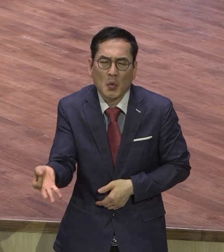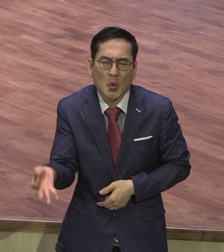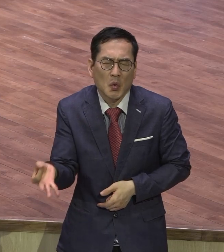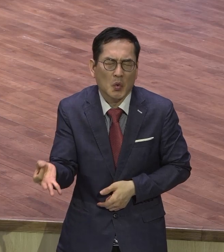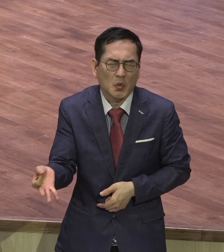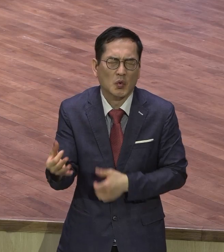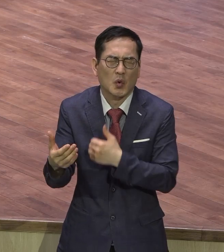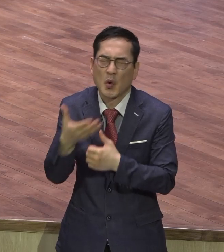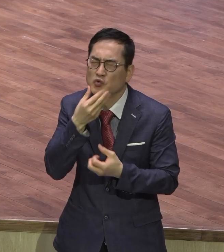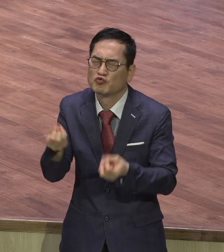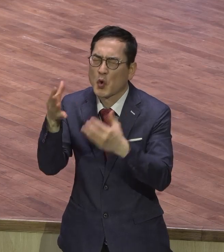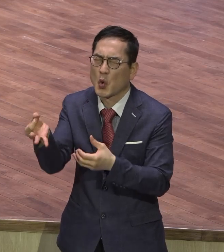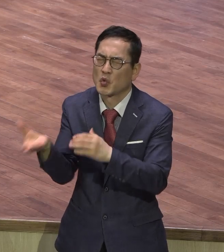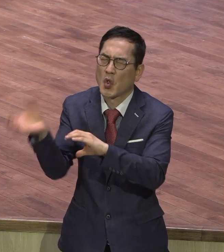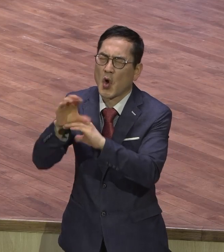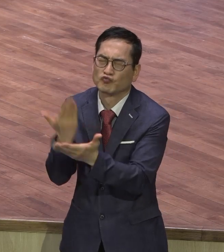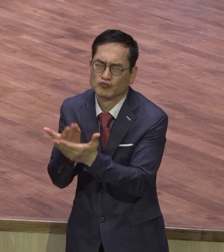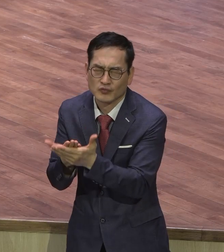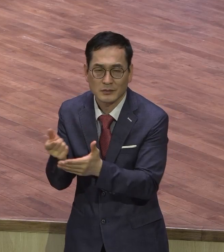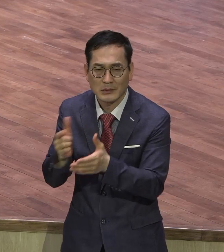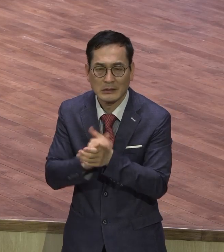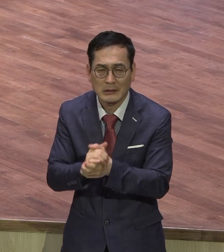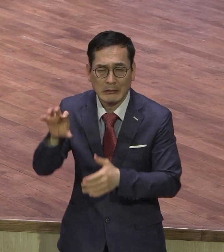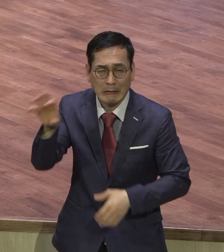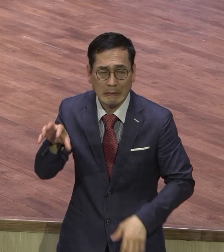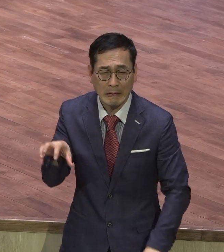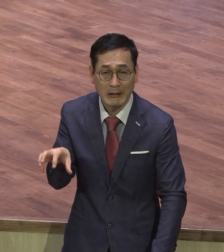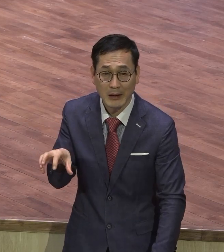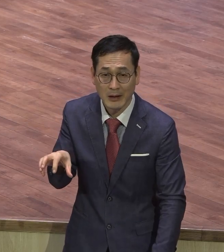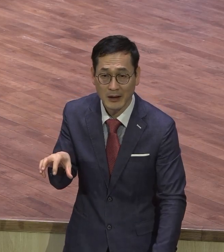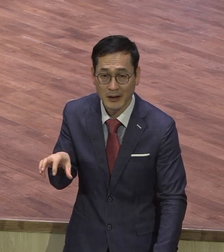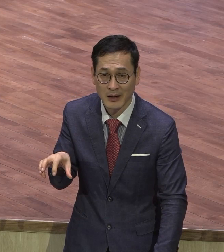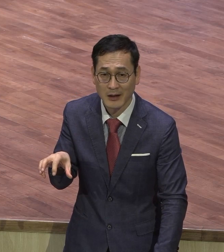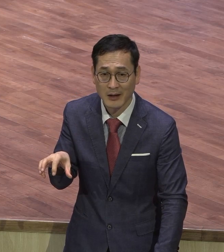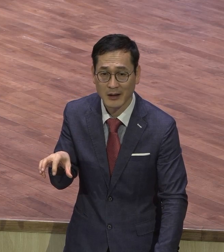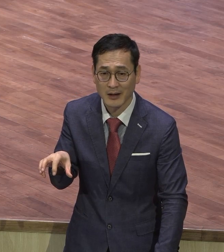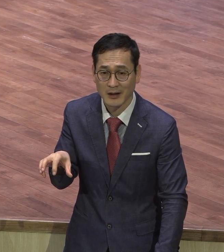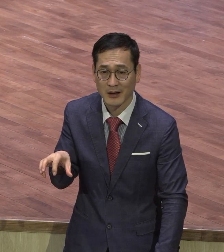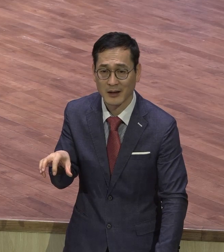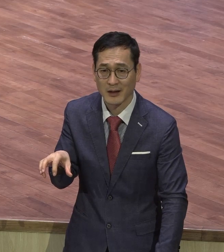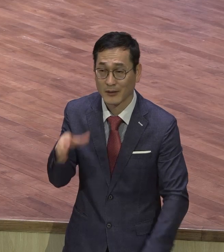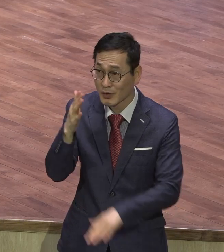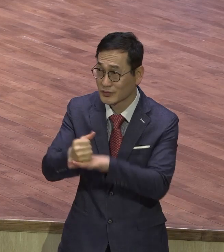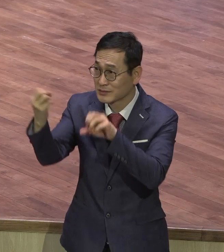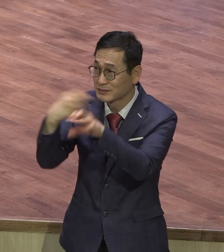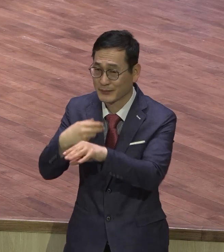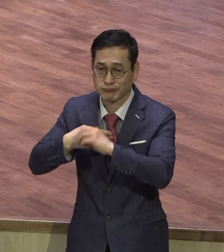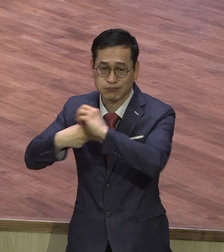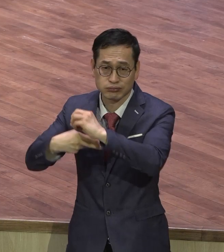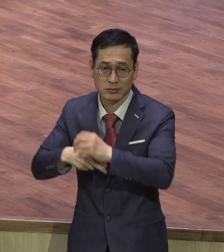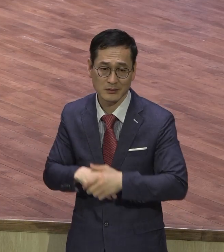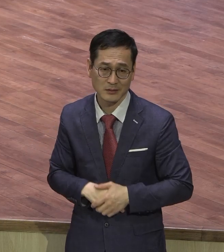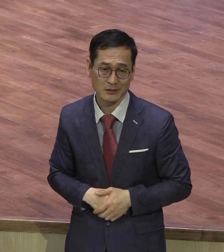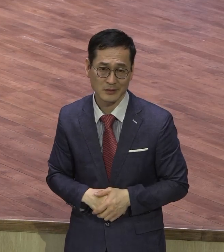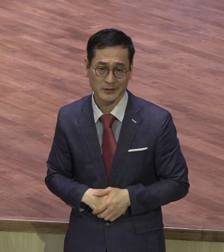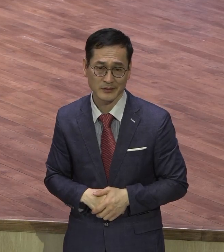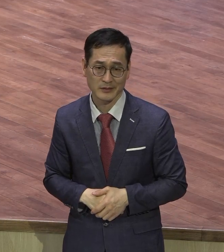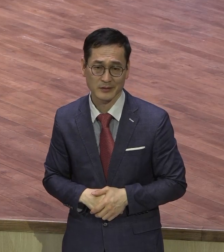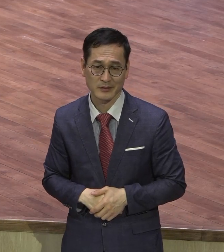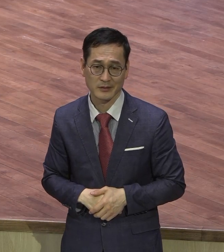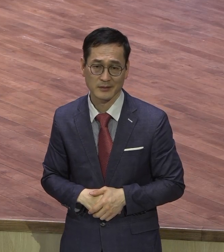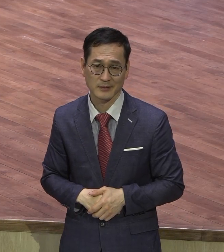하다가 그냥 1년 내내 그렇게 우상 숭배하는 사람들처럼 그렇게 하다가 응답 하나도 못 받고 하늘나라를